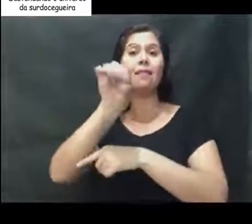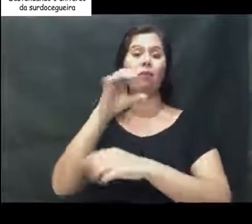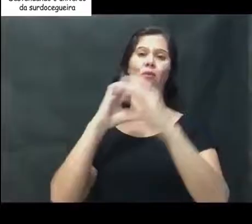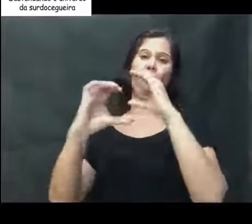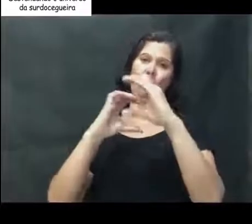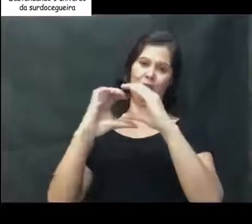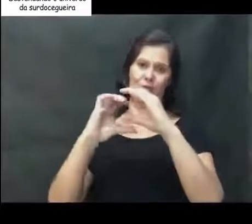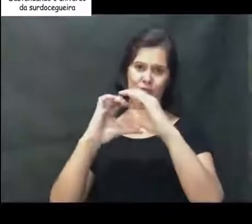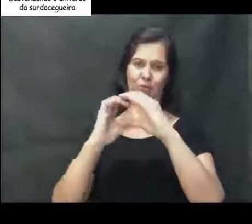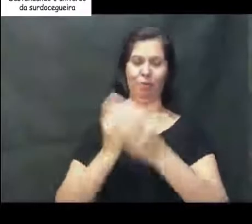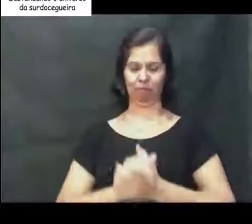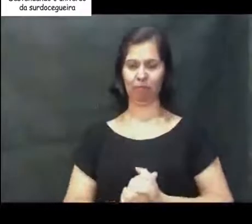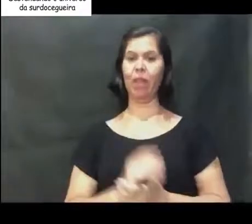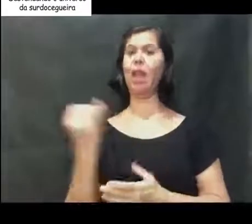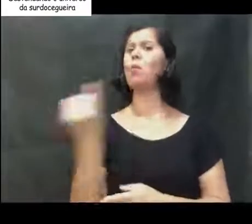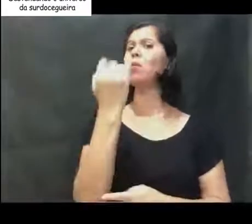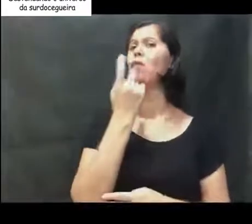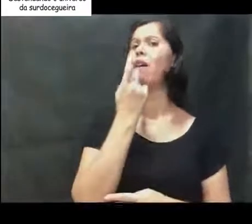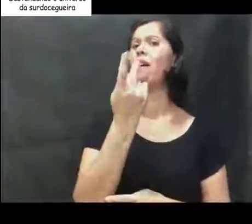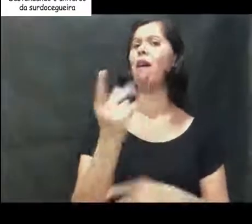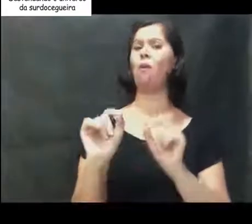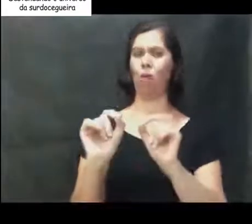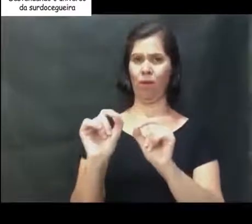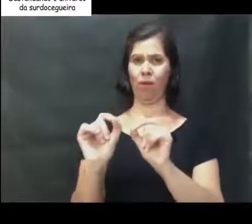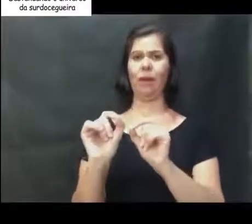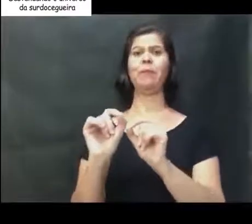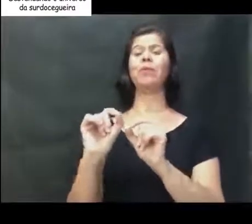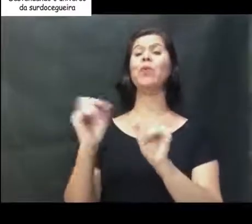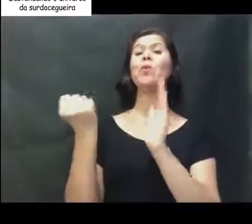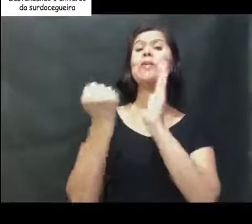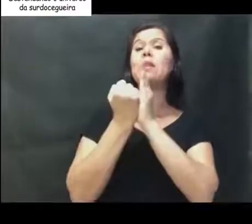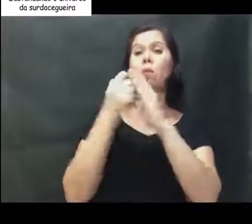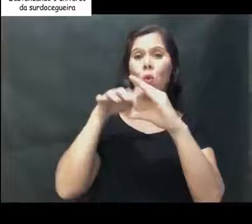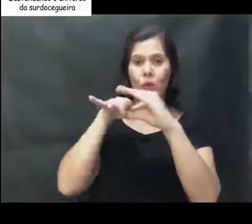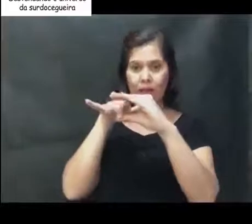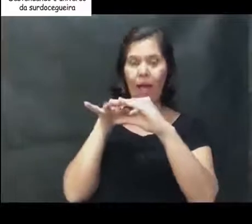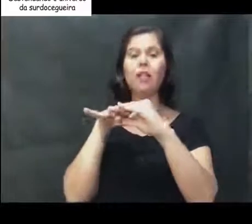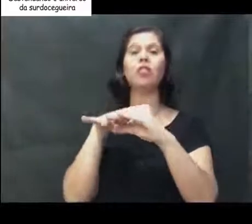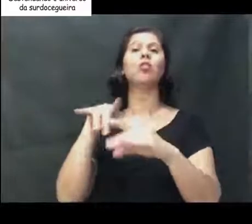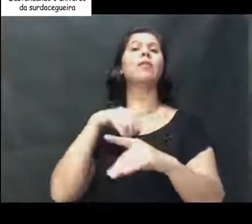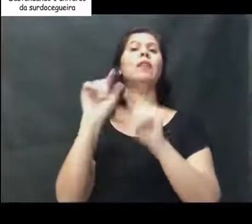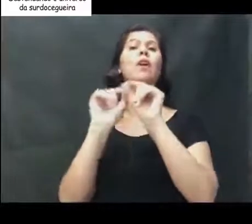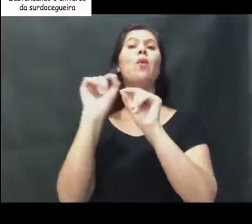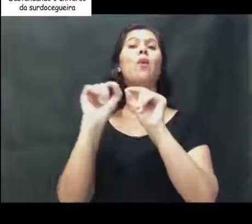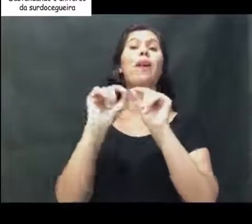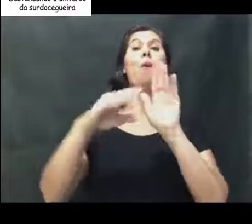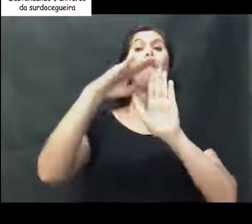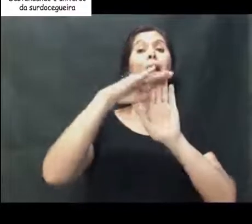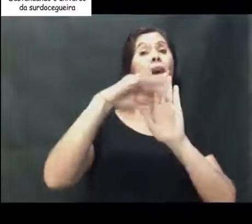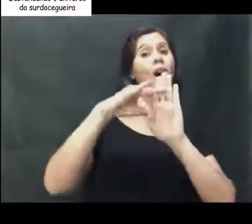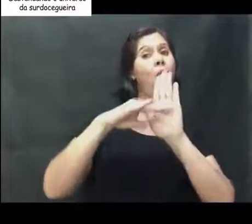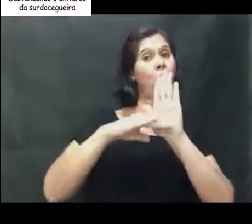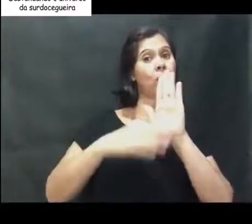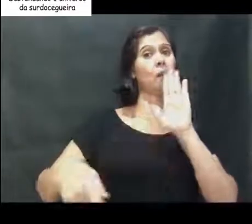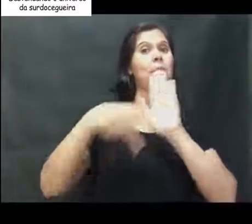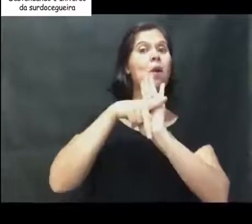participantes. É importante mencionar que a utilização dos símbolos táteis deve obrigatoriamente respeitar a hierarquia dos